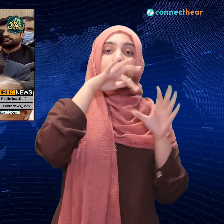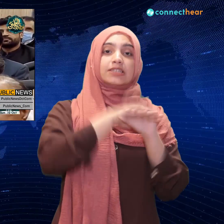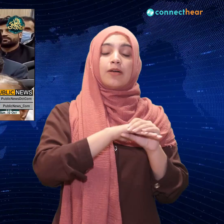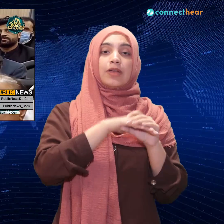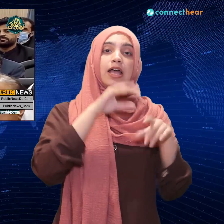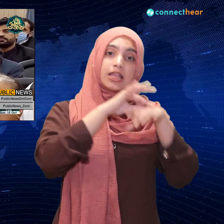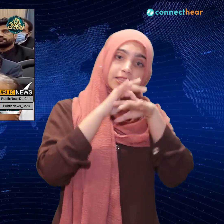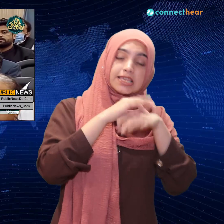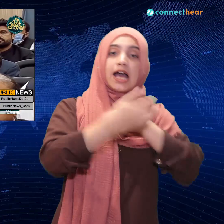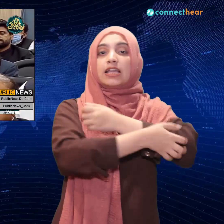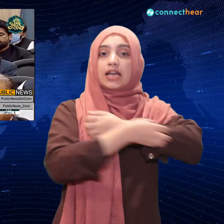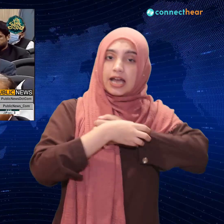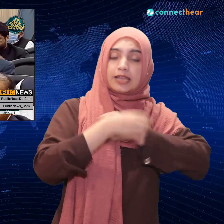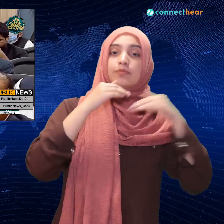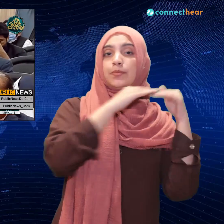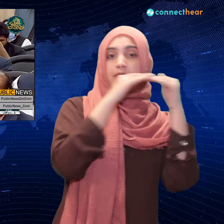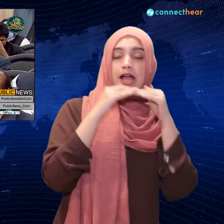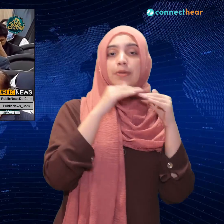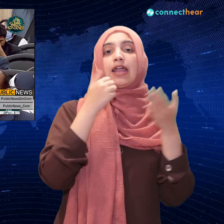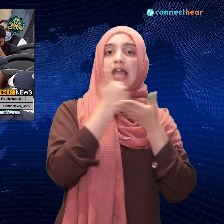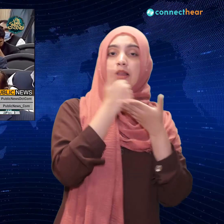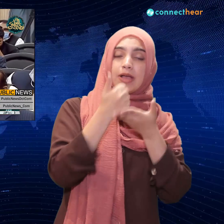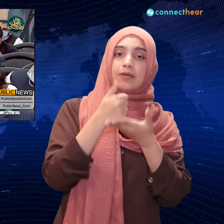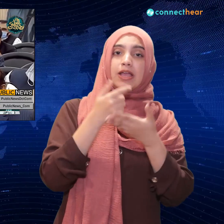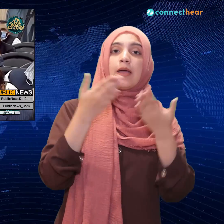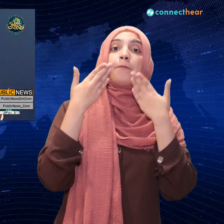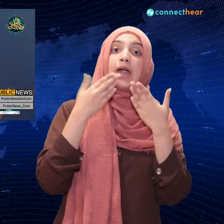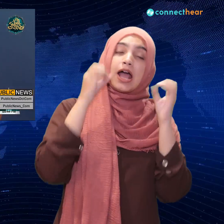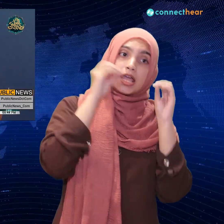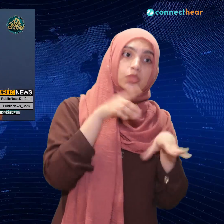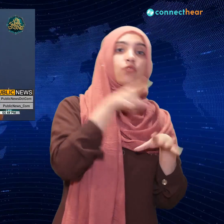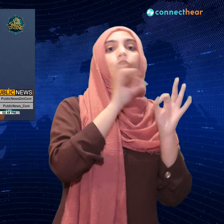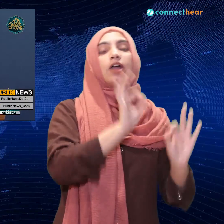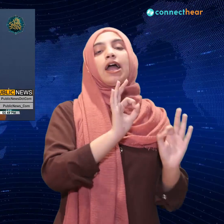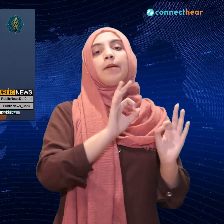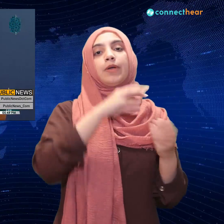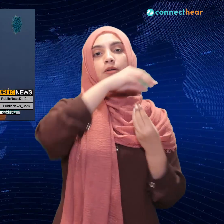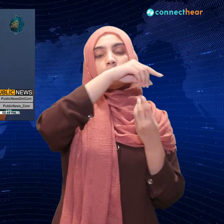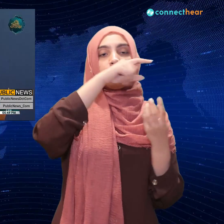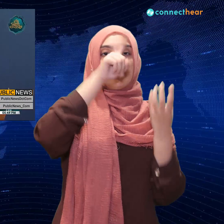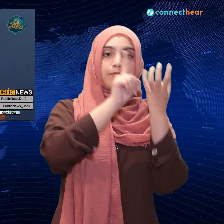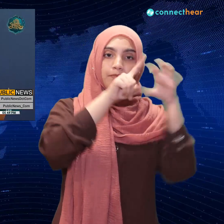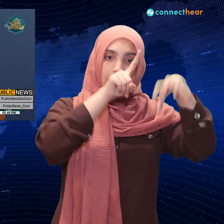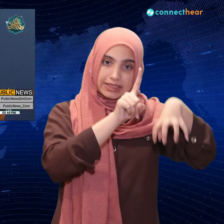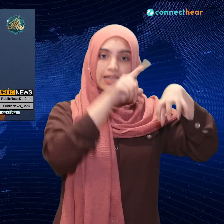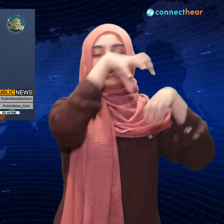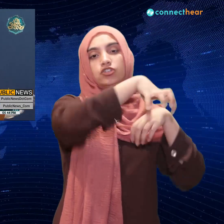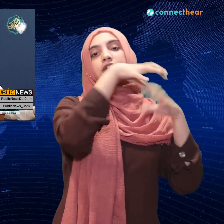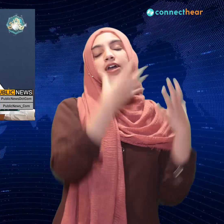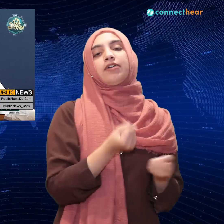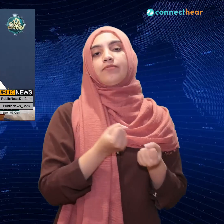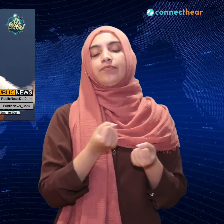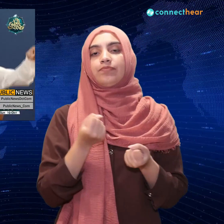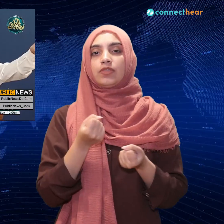نہیں تھا. اور تعلیم، کہ چائنا بھی جانا پڑے تو علم حاصل کرو.